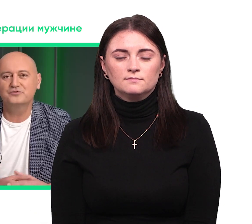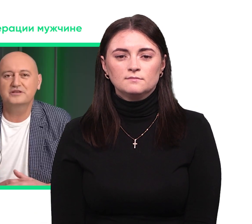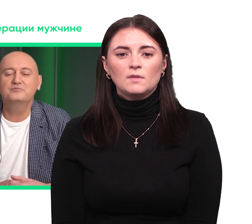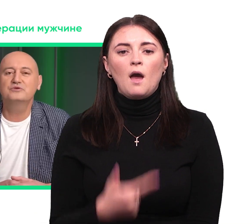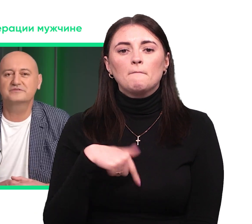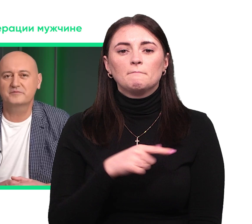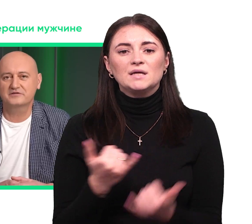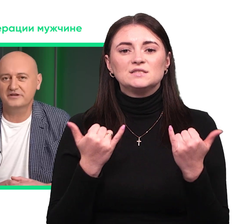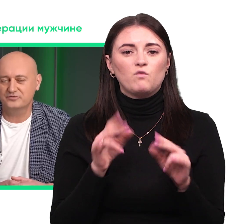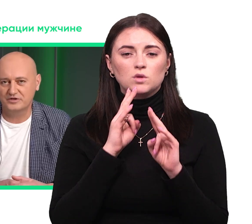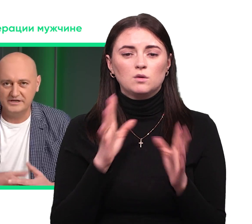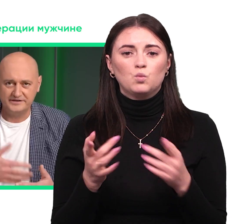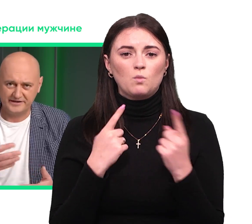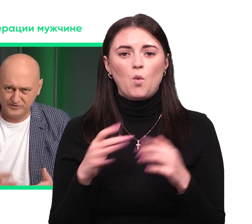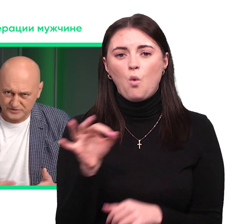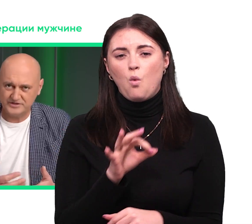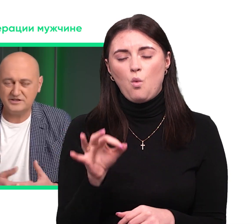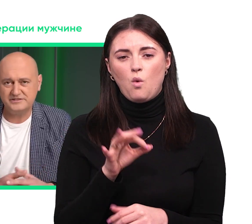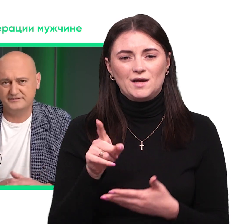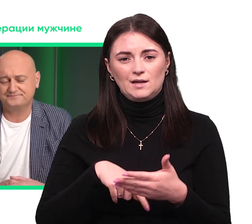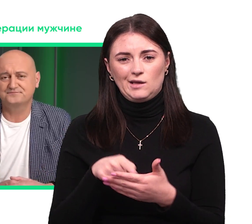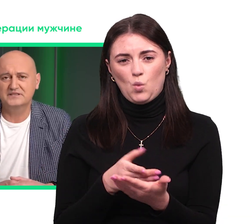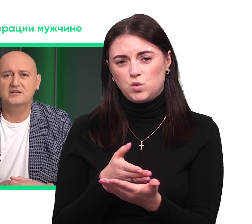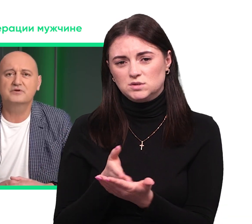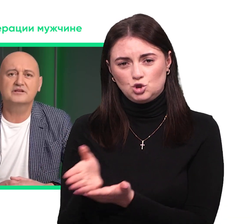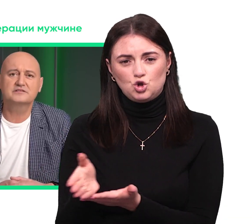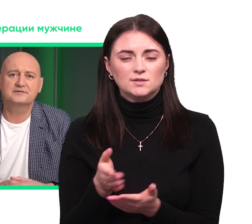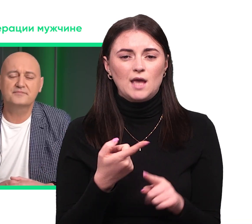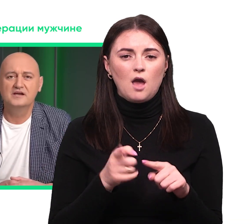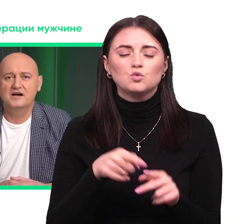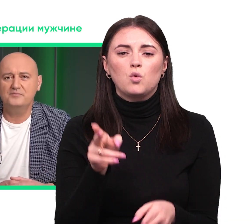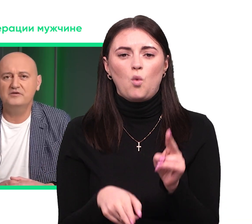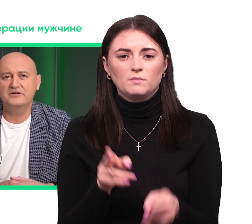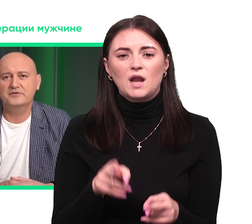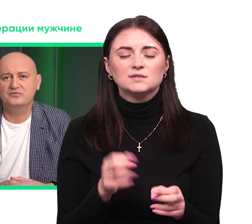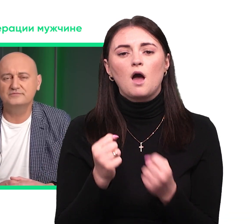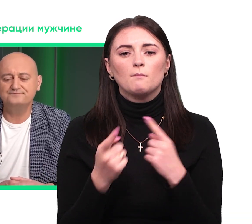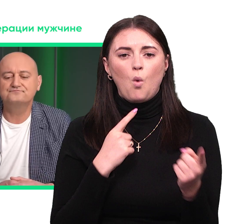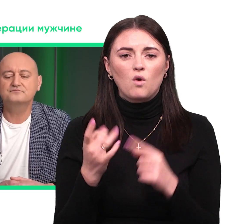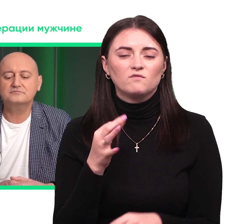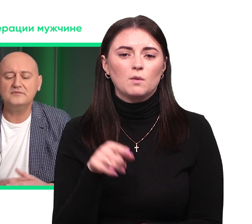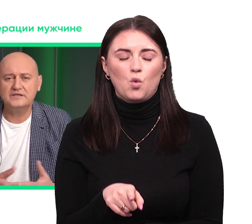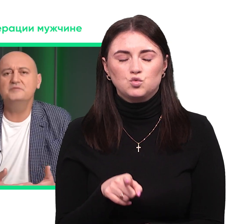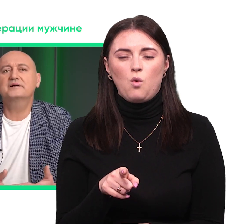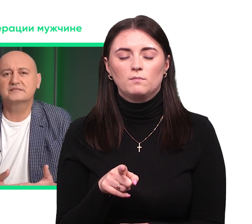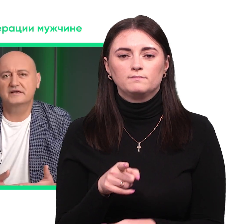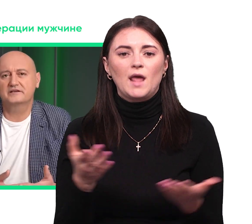Мы сегодня не будем с вами говорить о религиозной части этой операции, а поговорим о том,